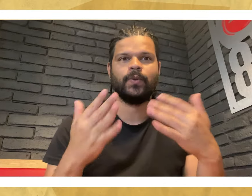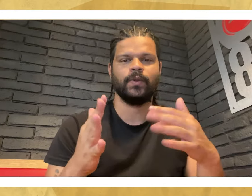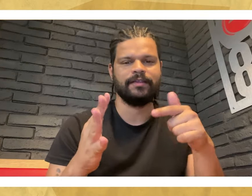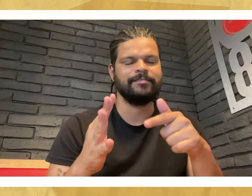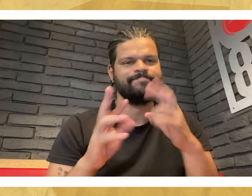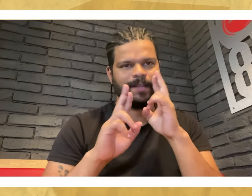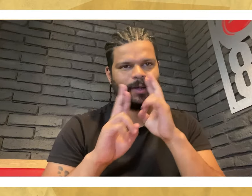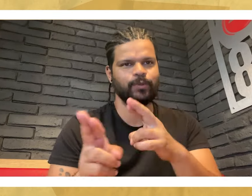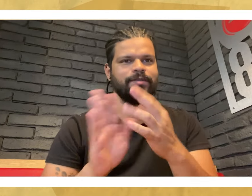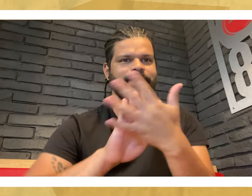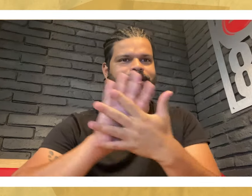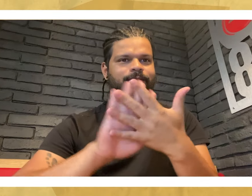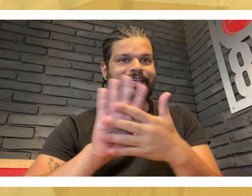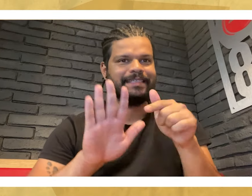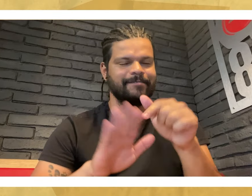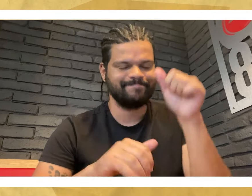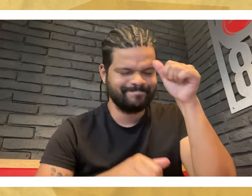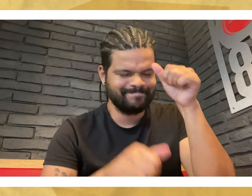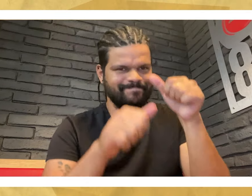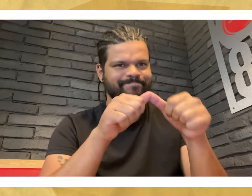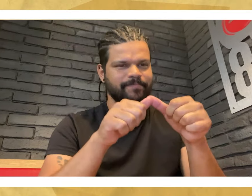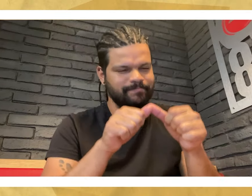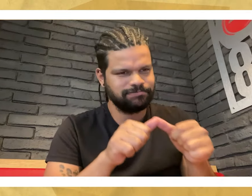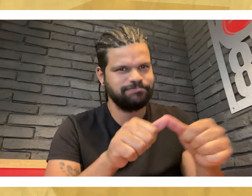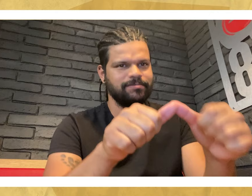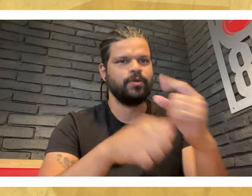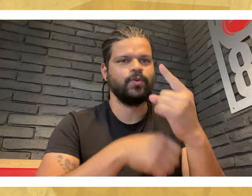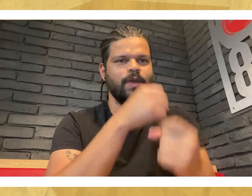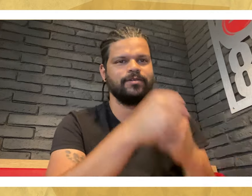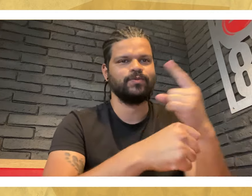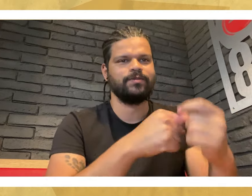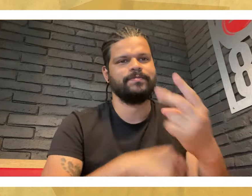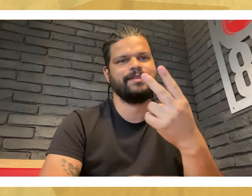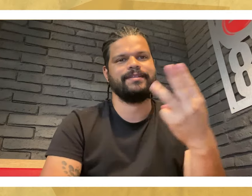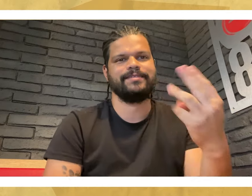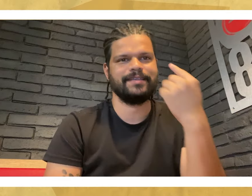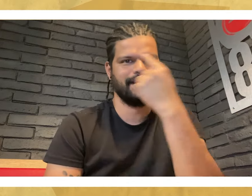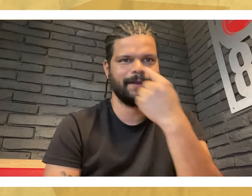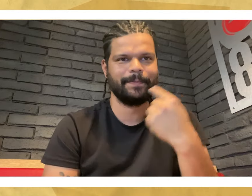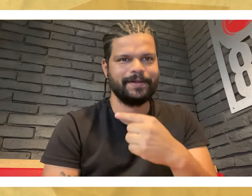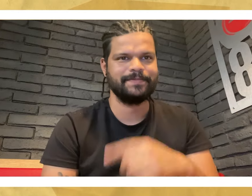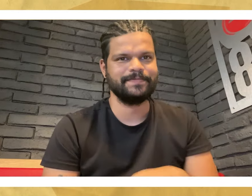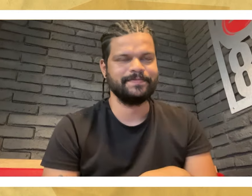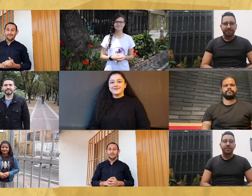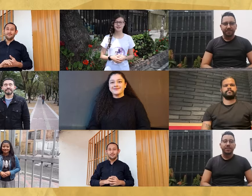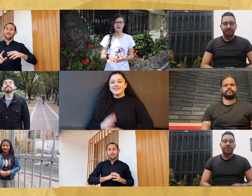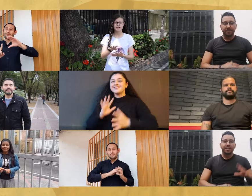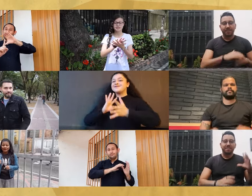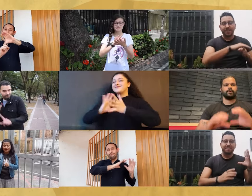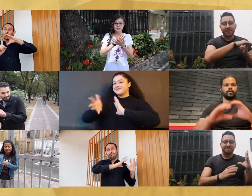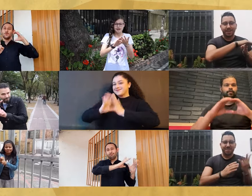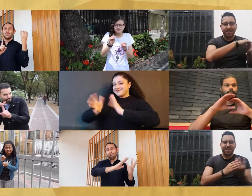reconociendo su importancia y conmemorando anualmente los 23 de